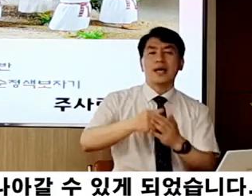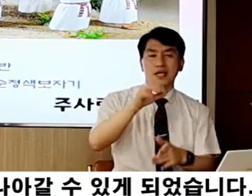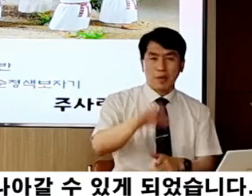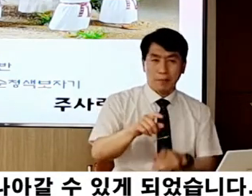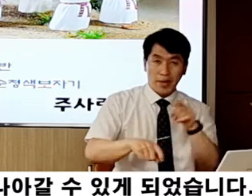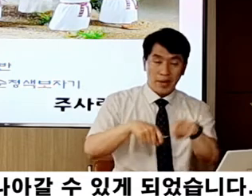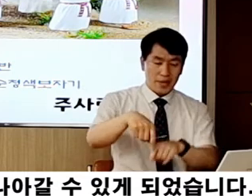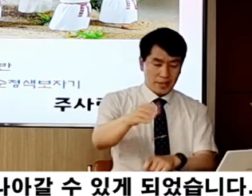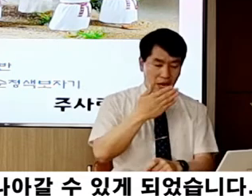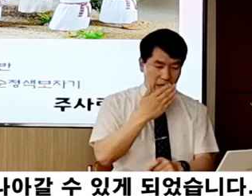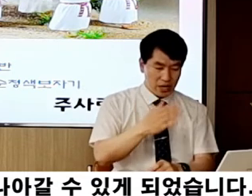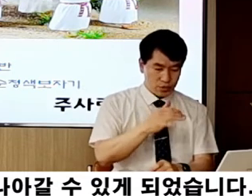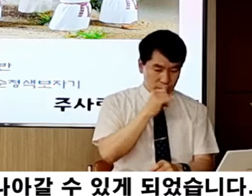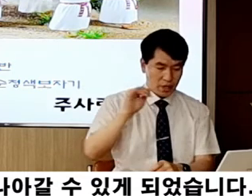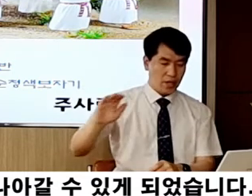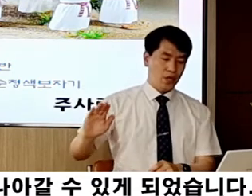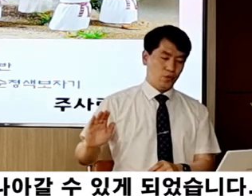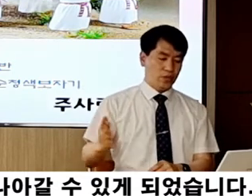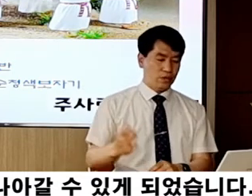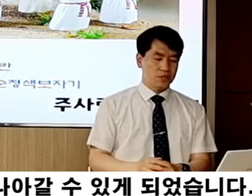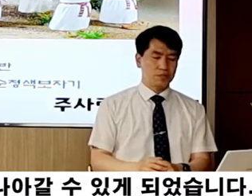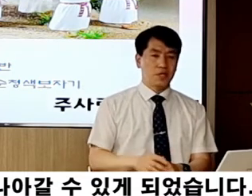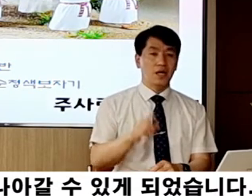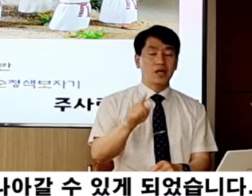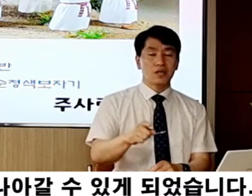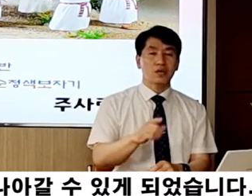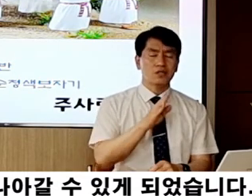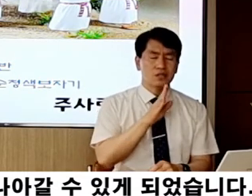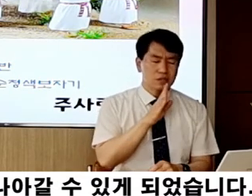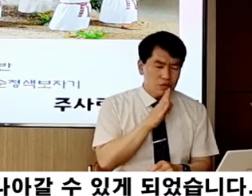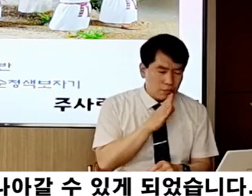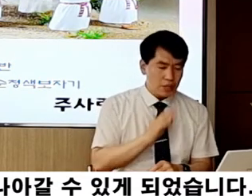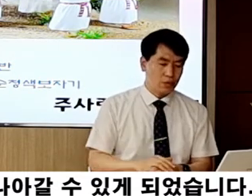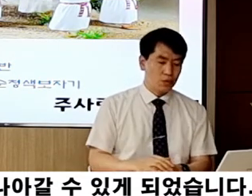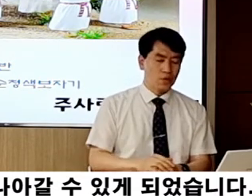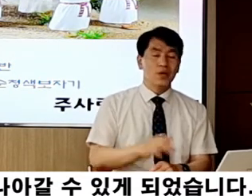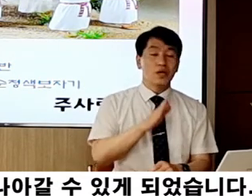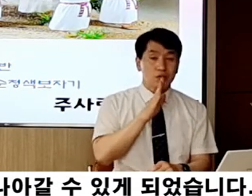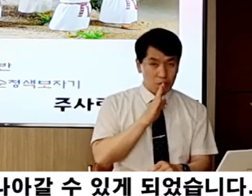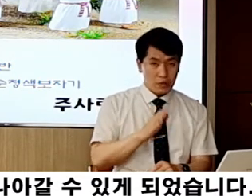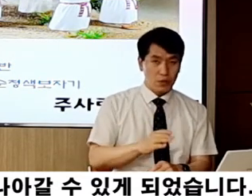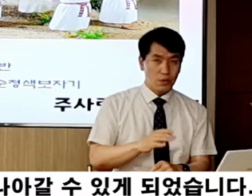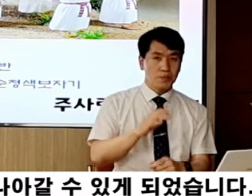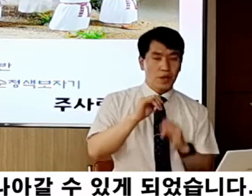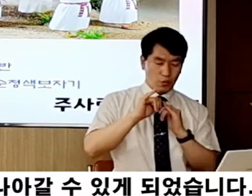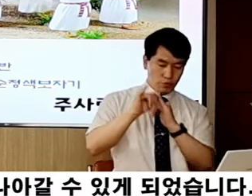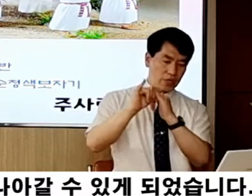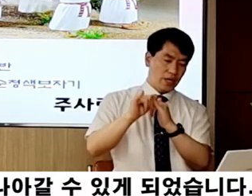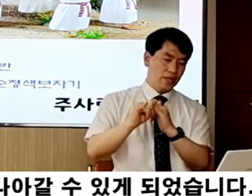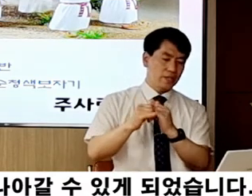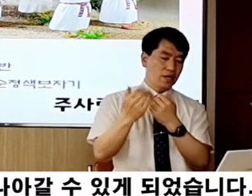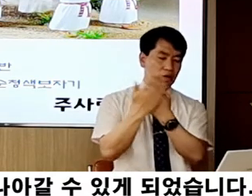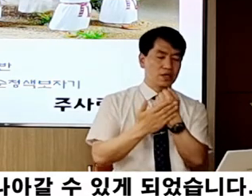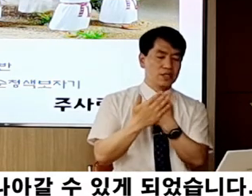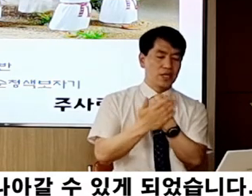하나님 앞에 나아갈 수 있게 된 것입니다. 이것이 정말로 위대한